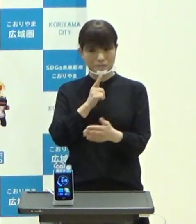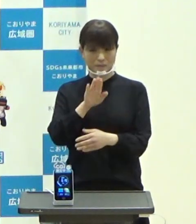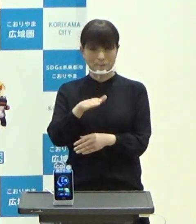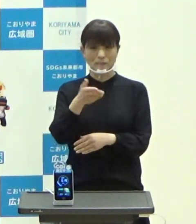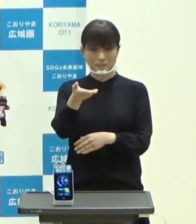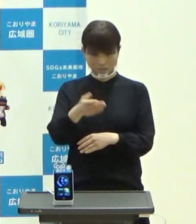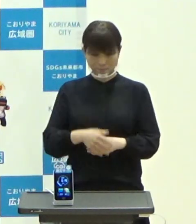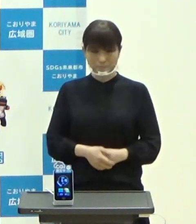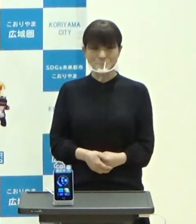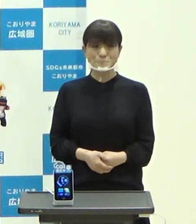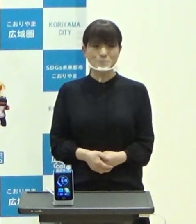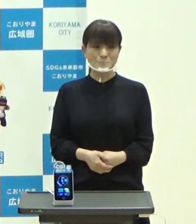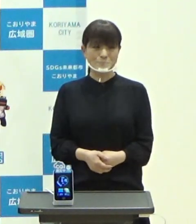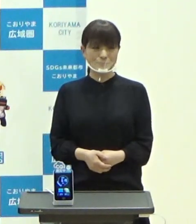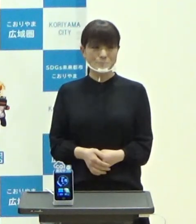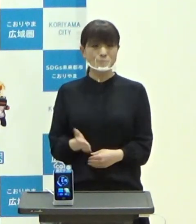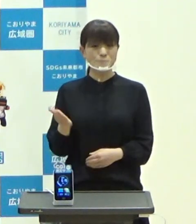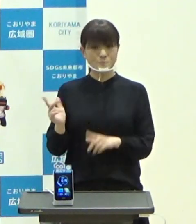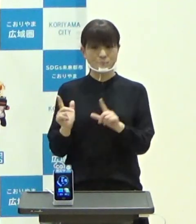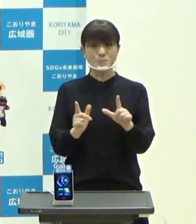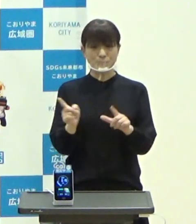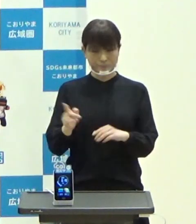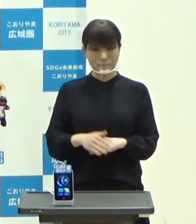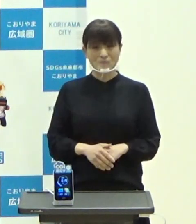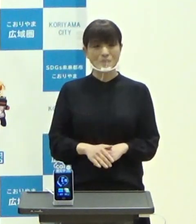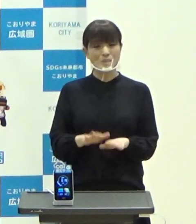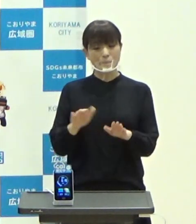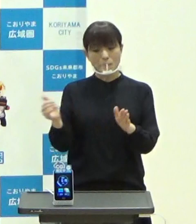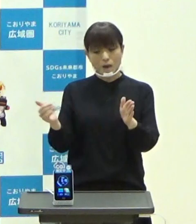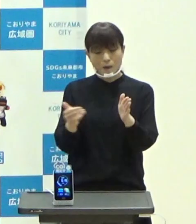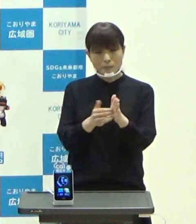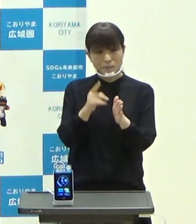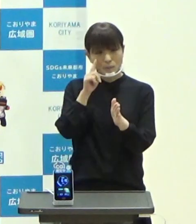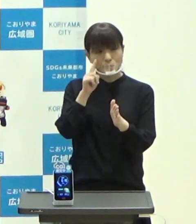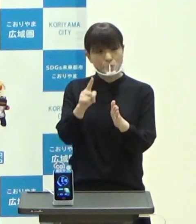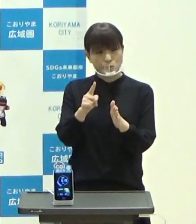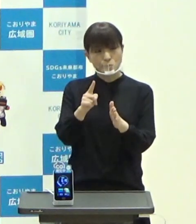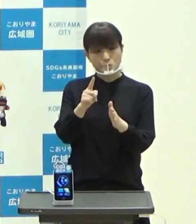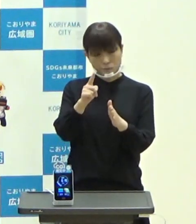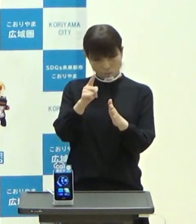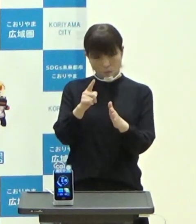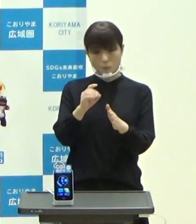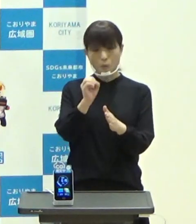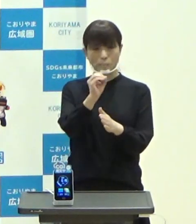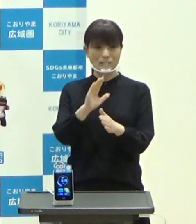がありましたらお願いします。 はい、今までのところですね、重症化